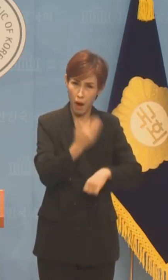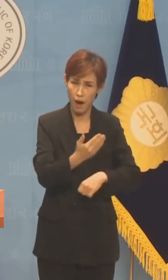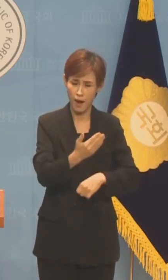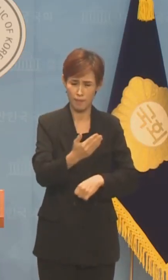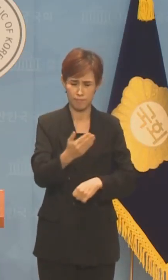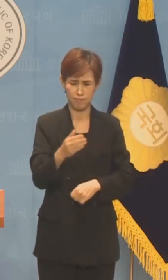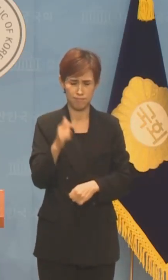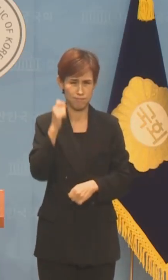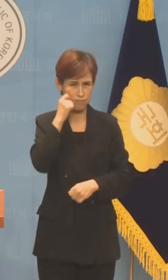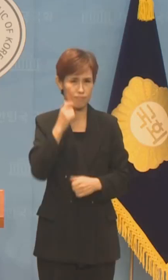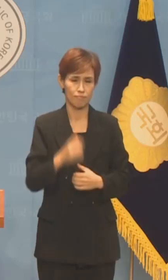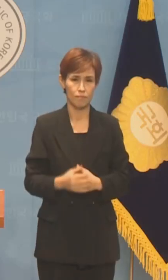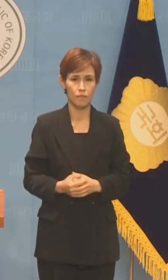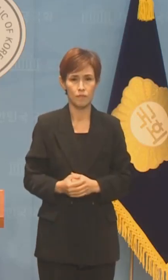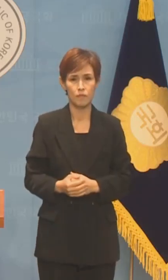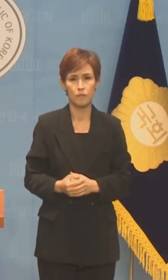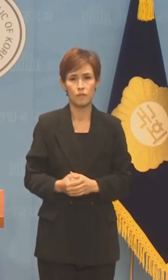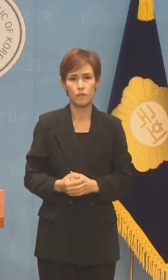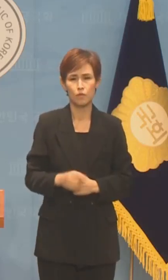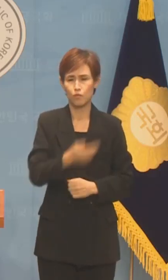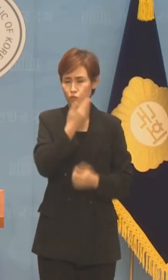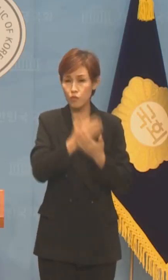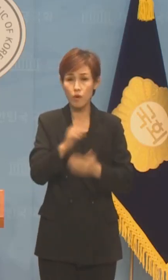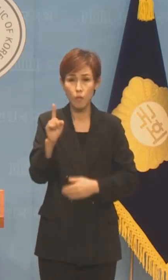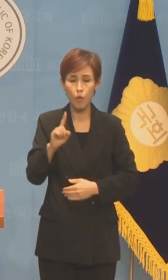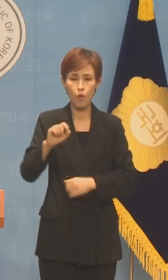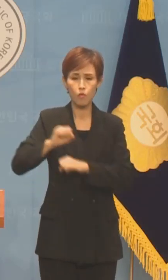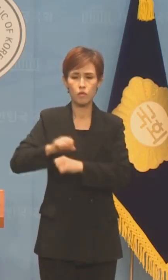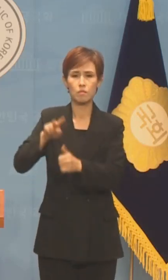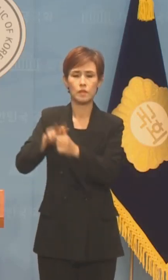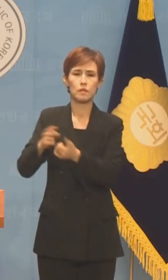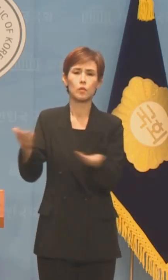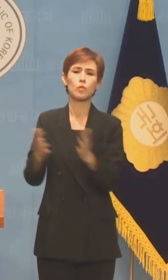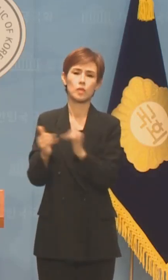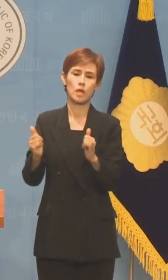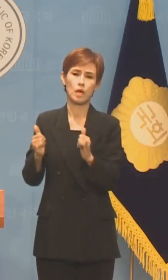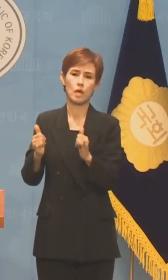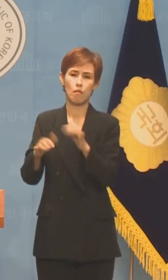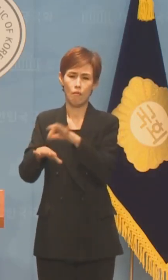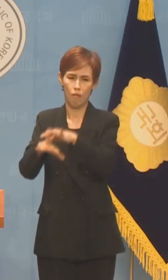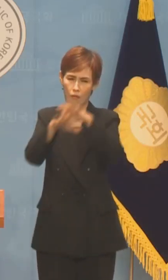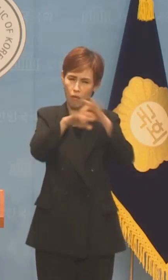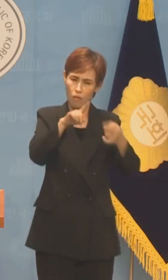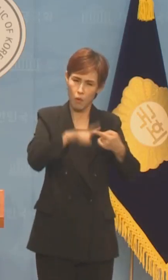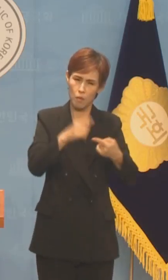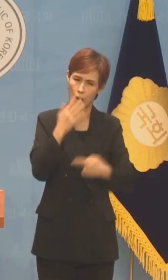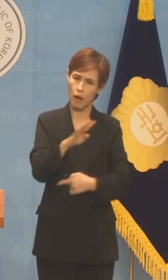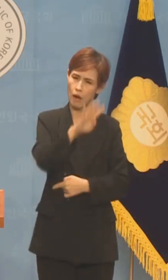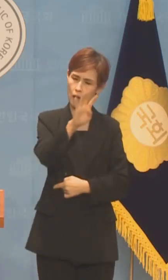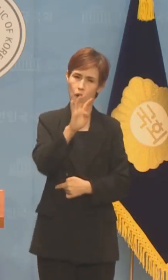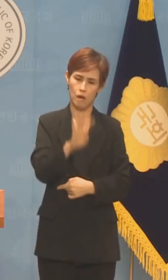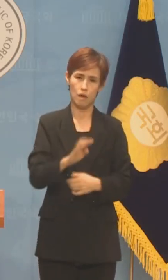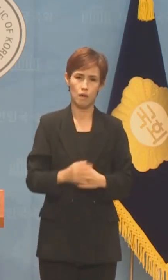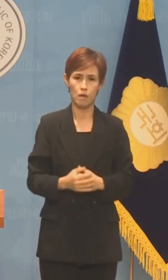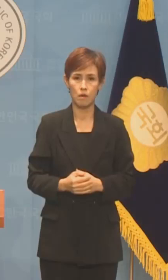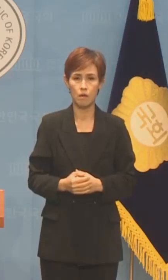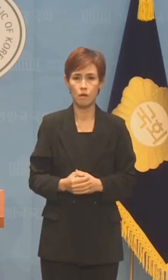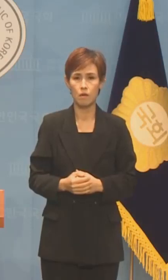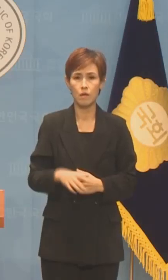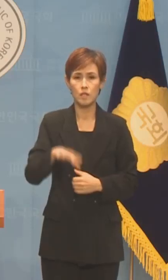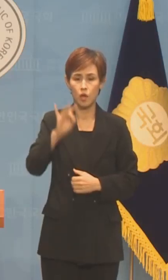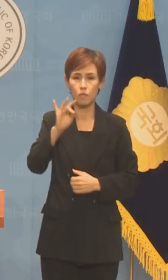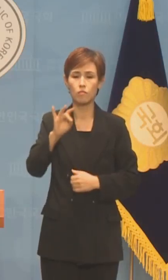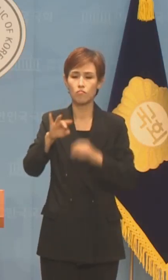이유가 없습니다. 무엇보다 군마트 노동자들의 고용 불안이 심각하게 우려됩니다. 초기